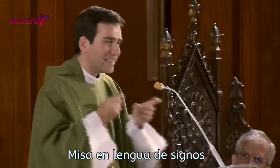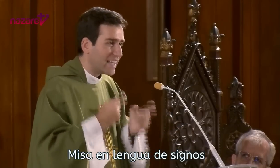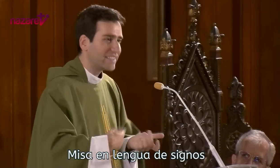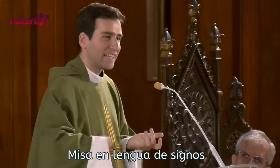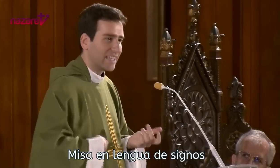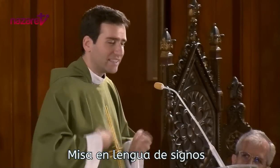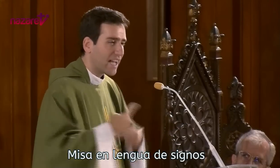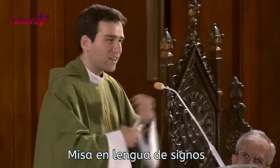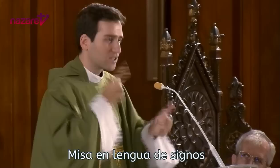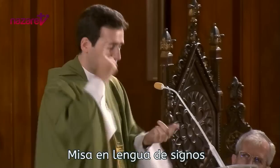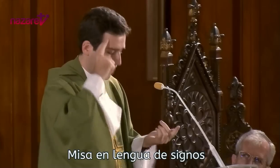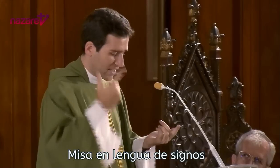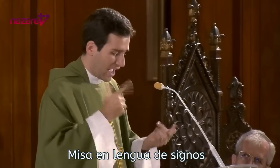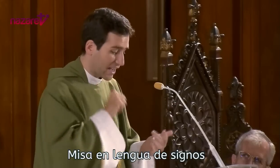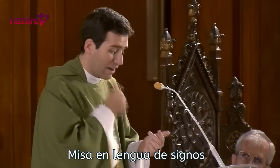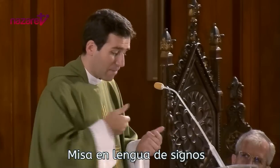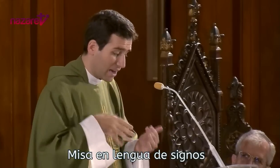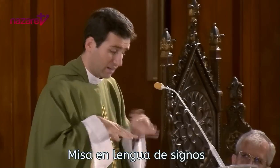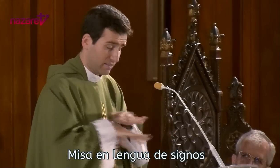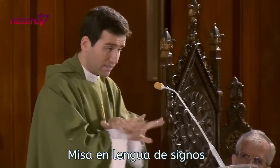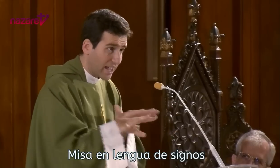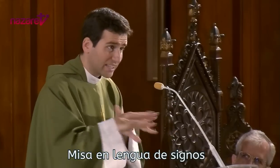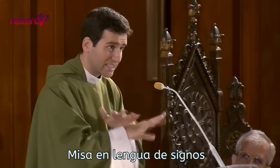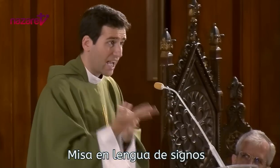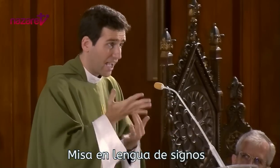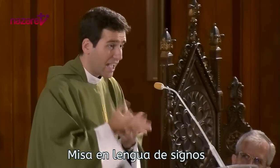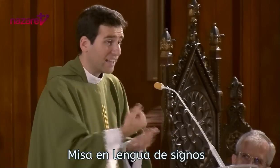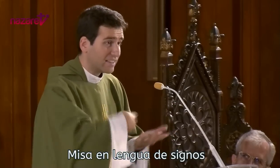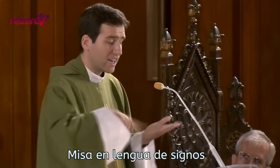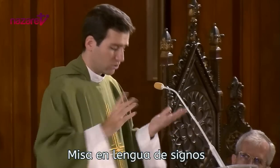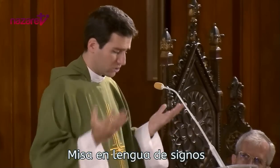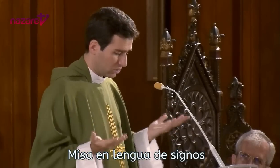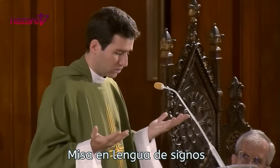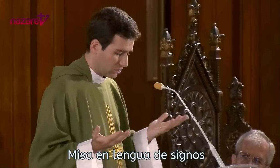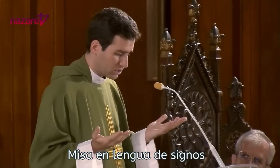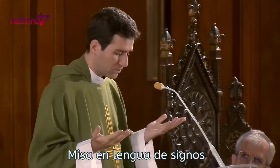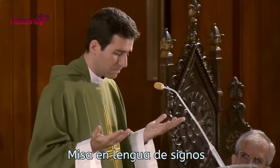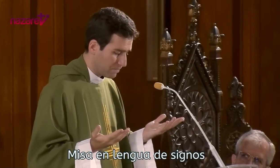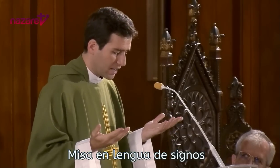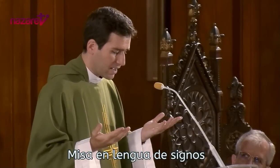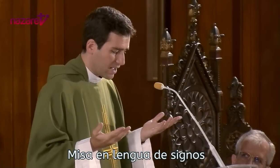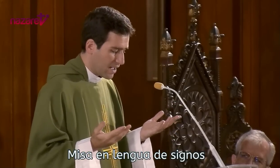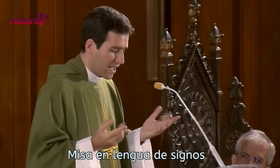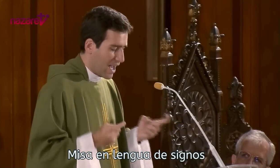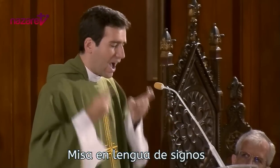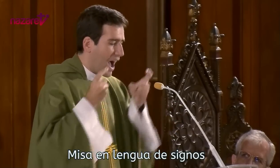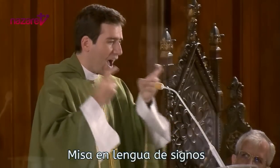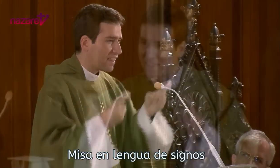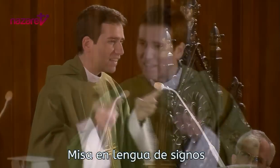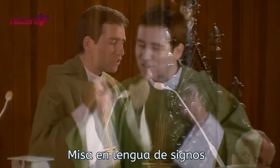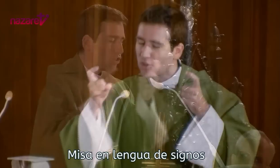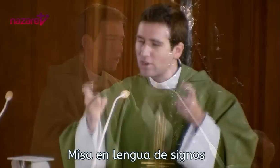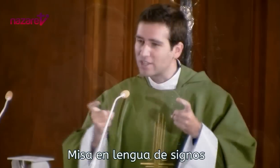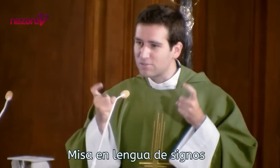intenta tentarnos cada día, que el mal está entre nosotros, hace todo el